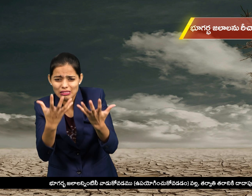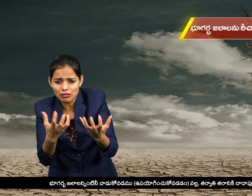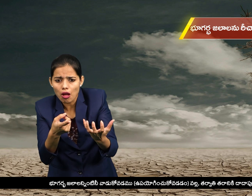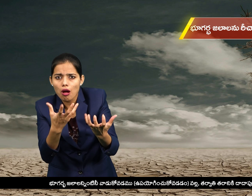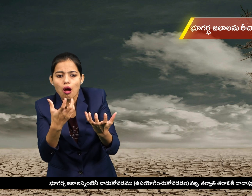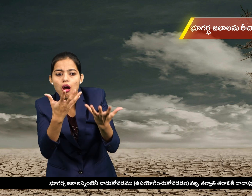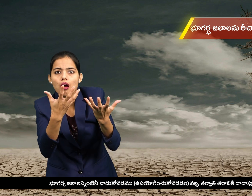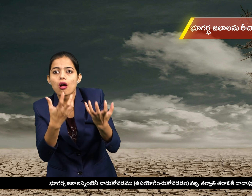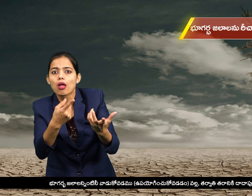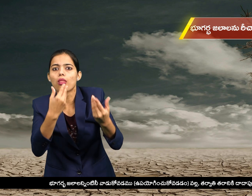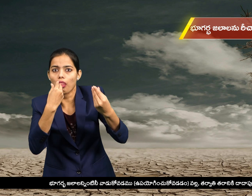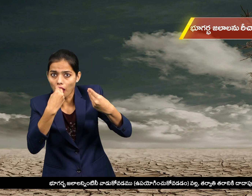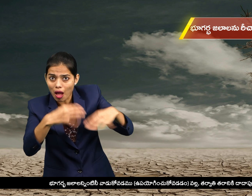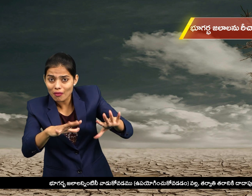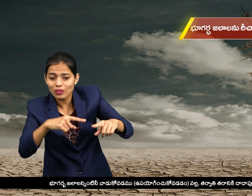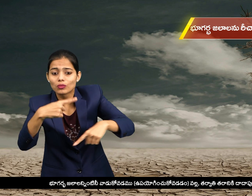ఏమీ మిగలదు.